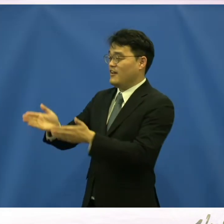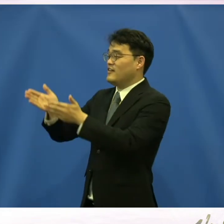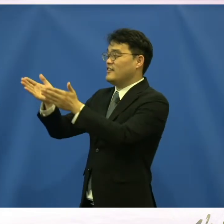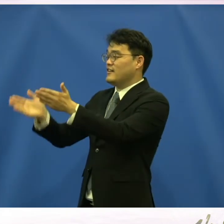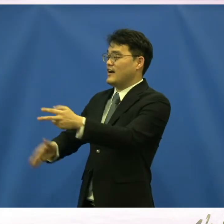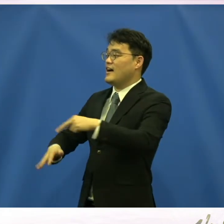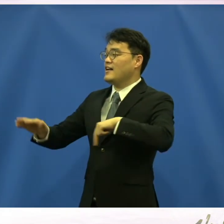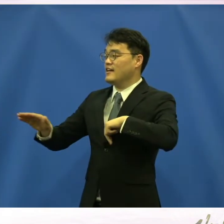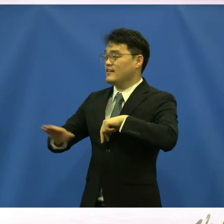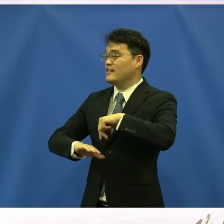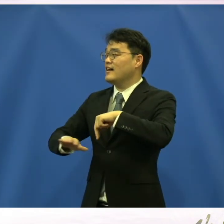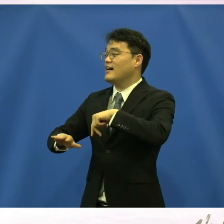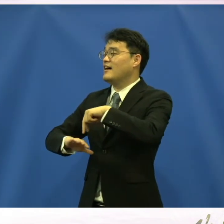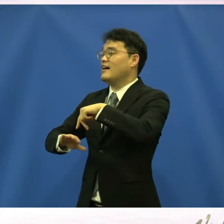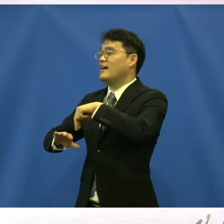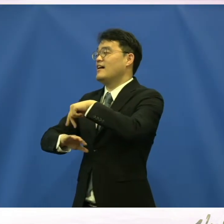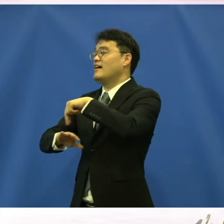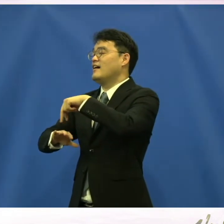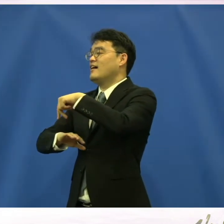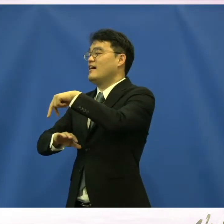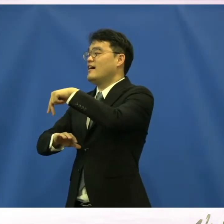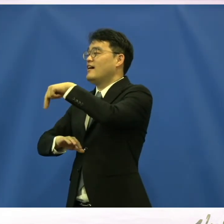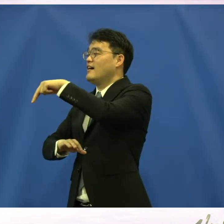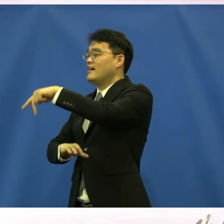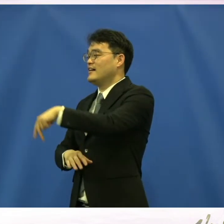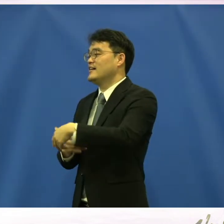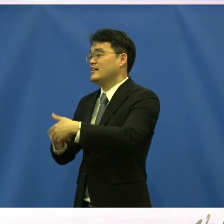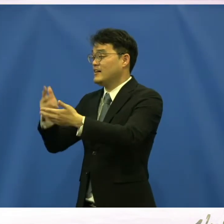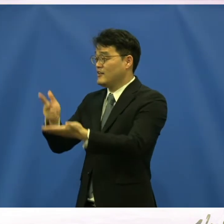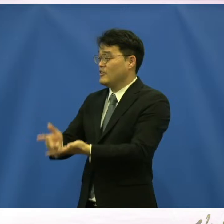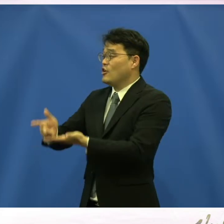주의 길을 가리라